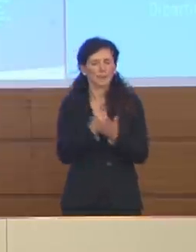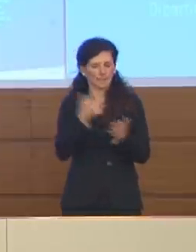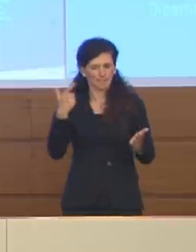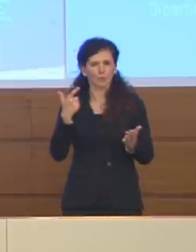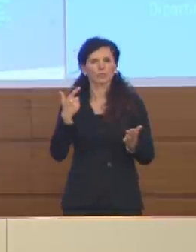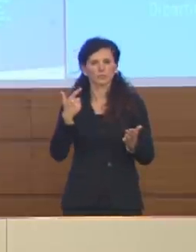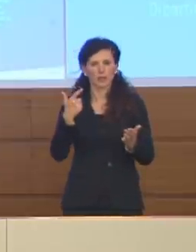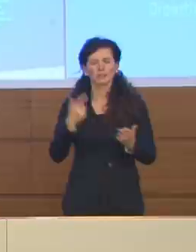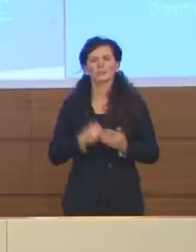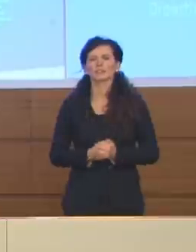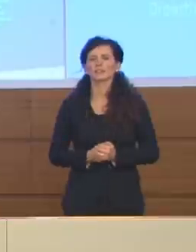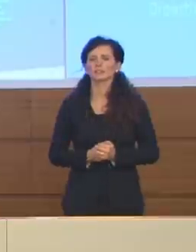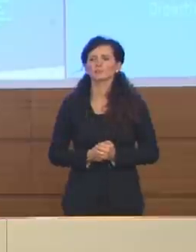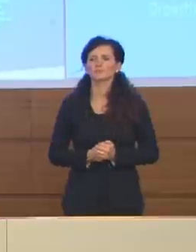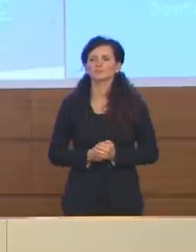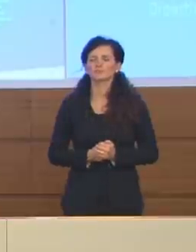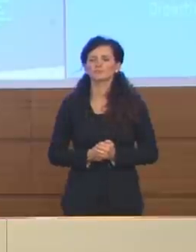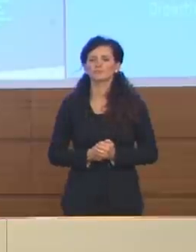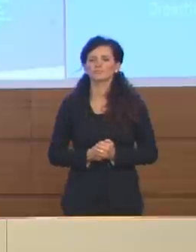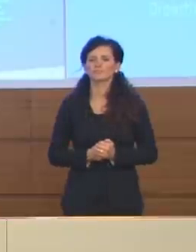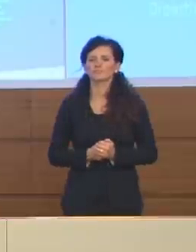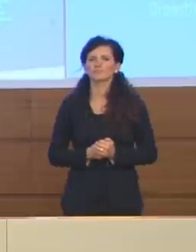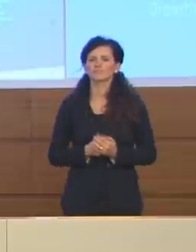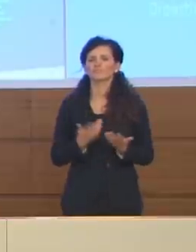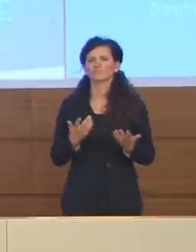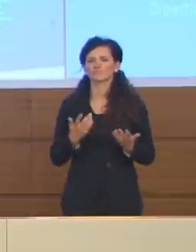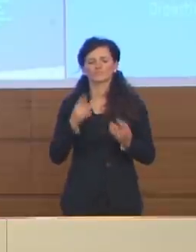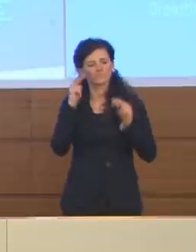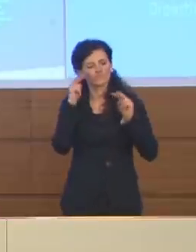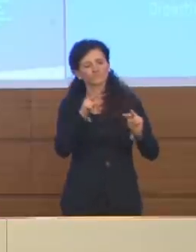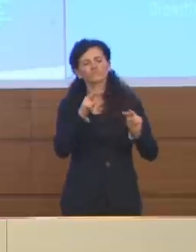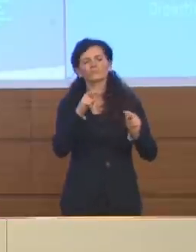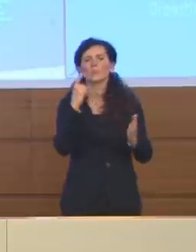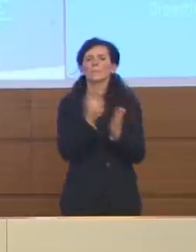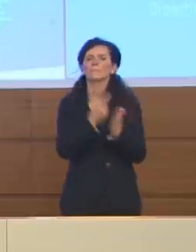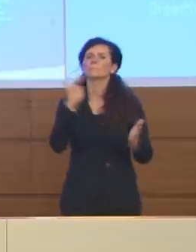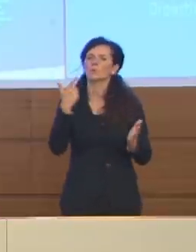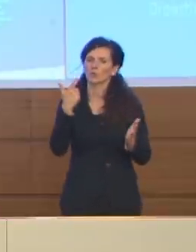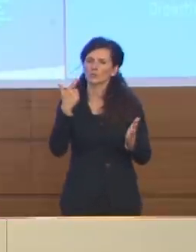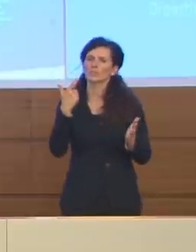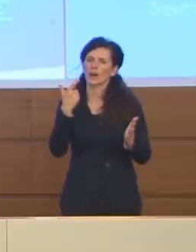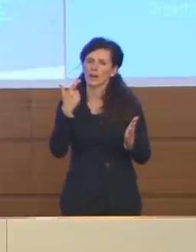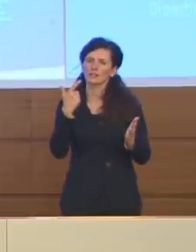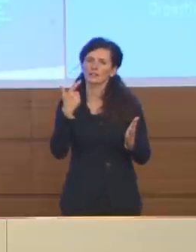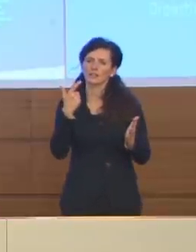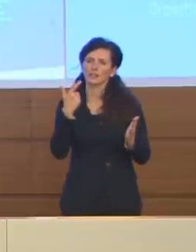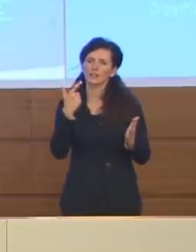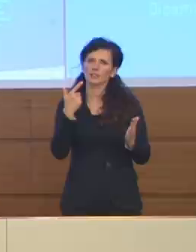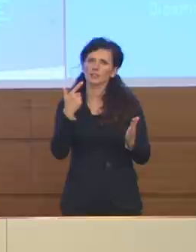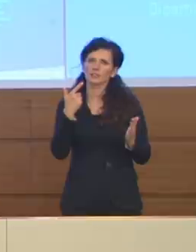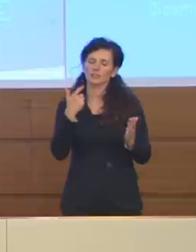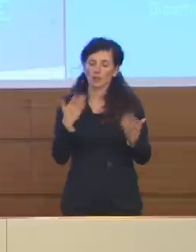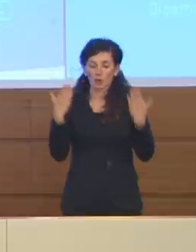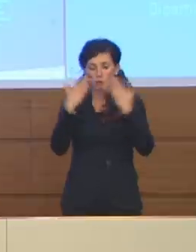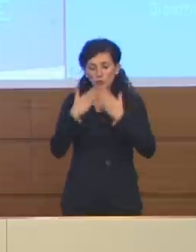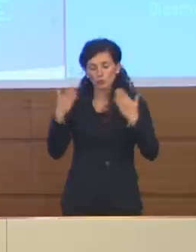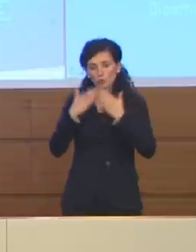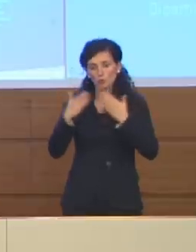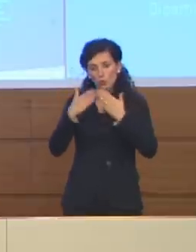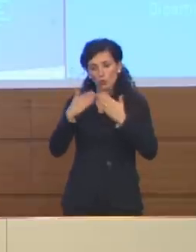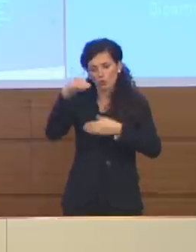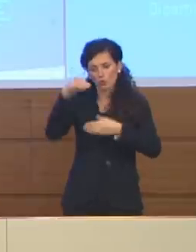sottolineare gli aspetti che pertengono a gli studi clinici